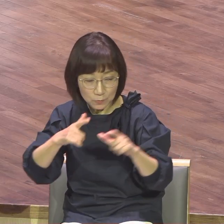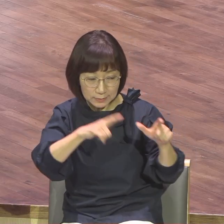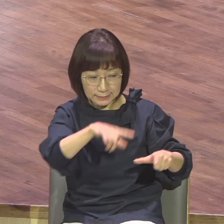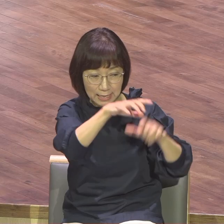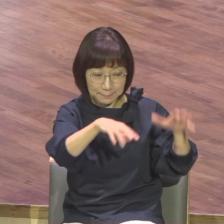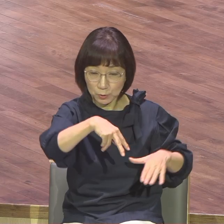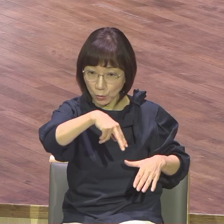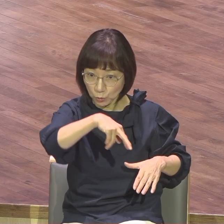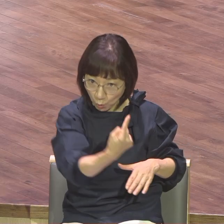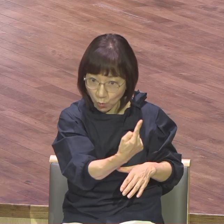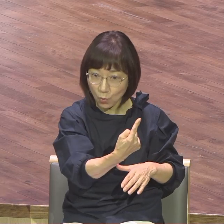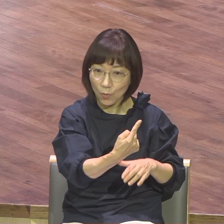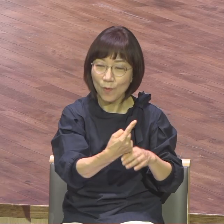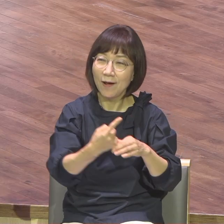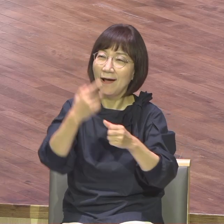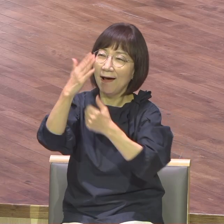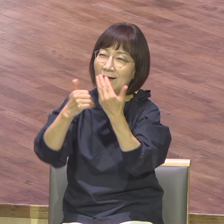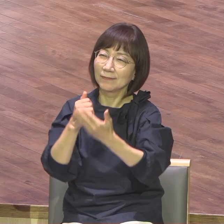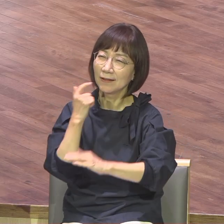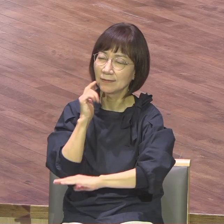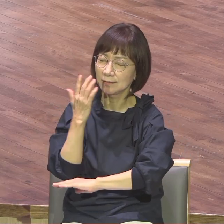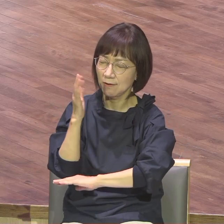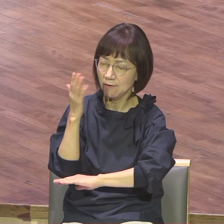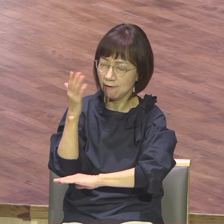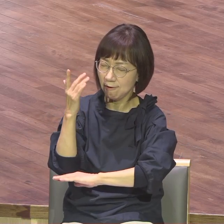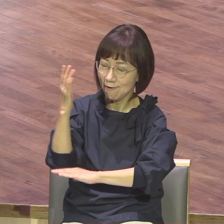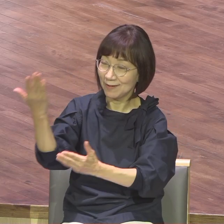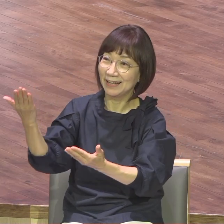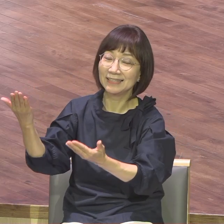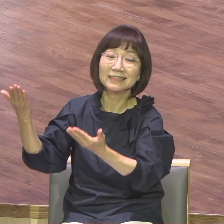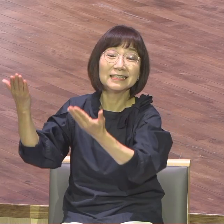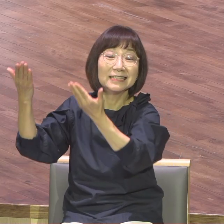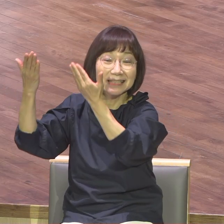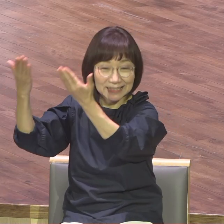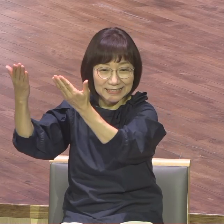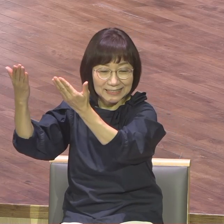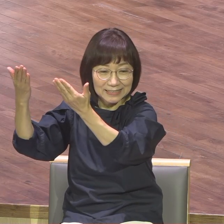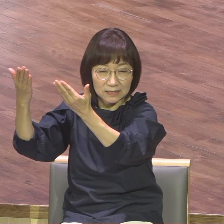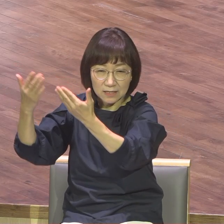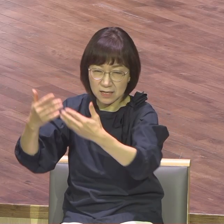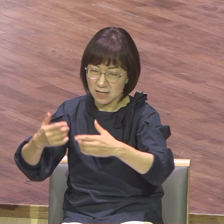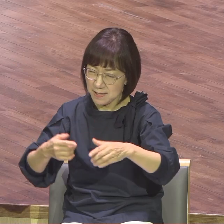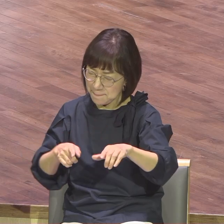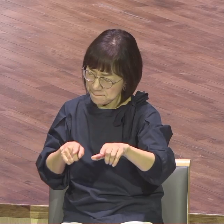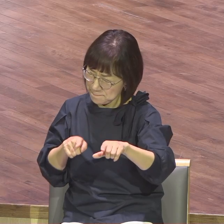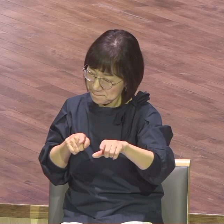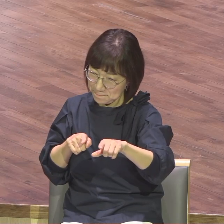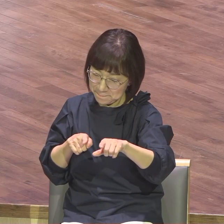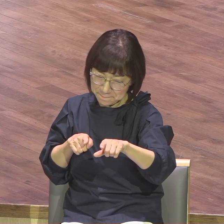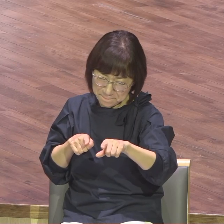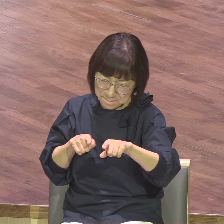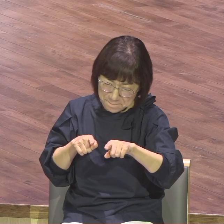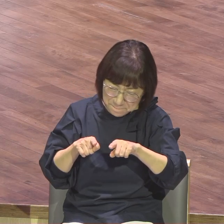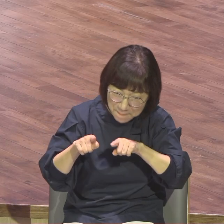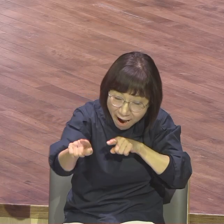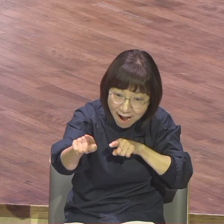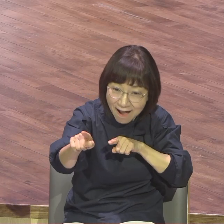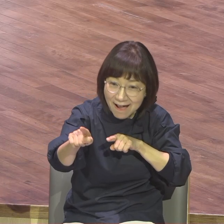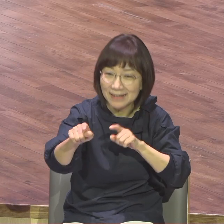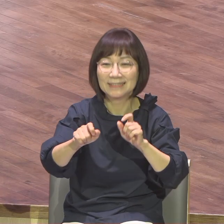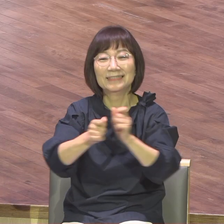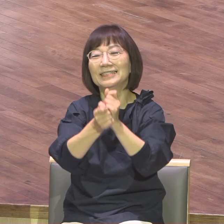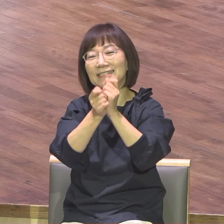현장에서도 하나님을 가장 영원하게 하는 최고의 영적 하이 퍼포머